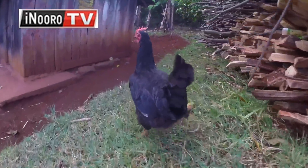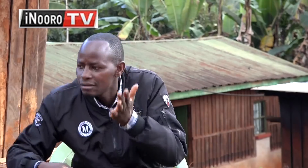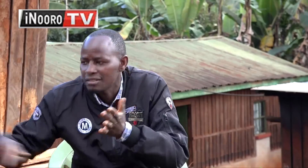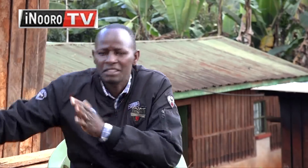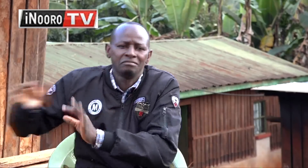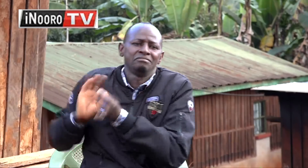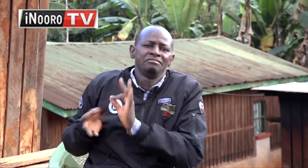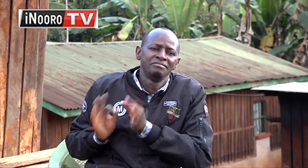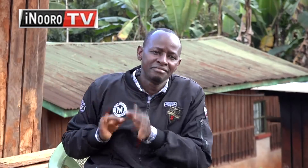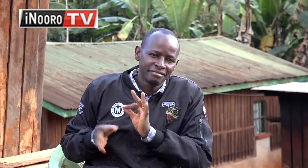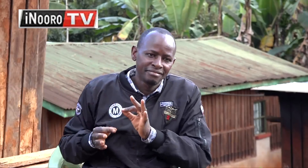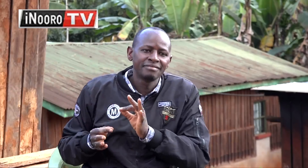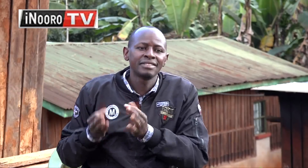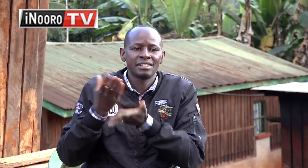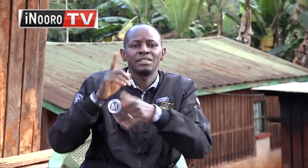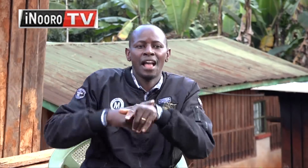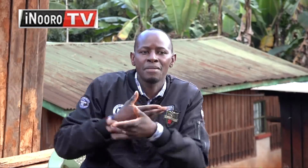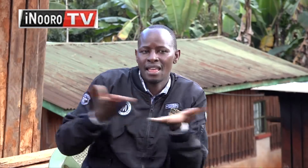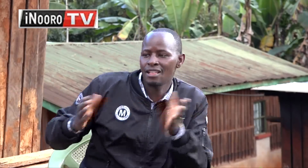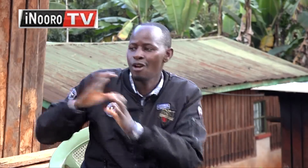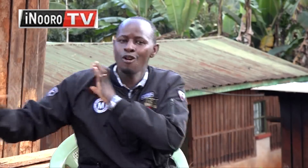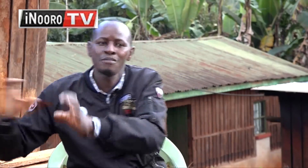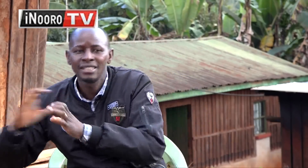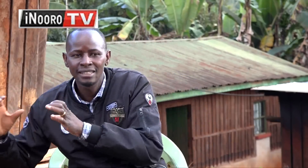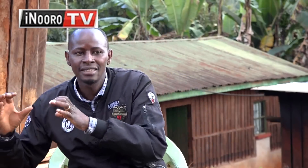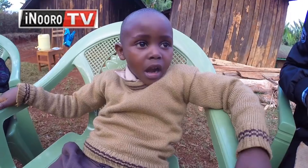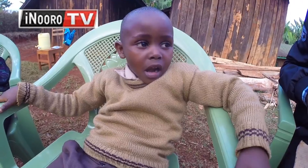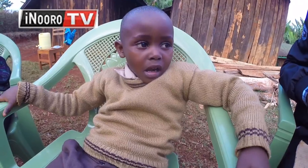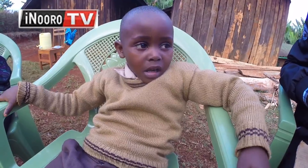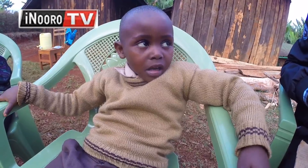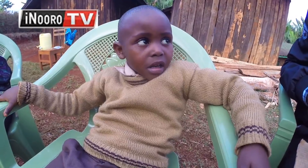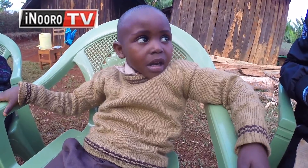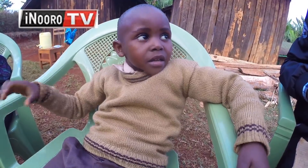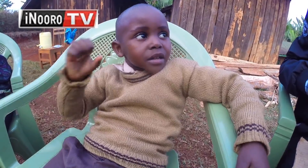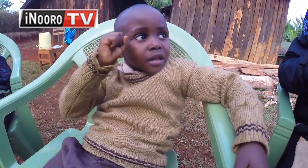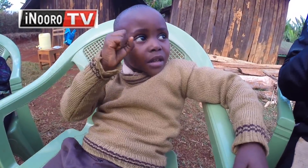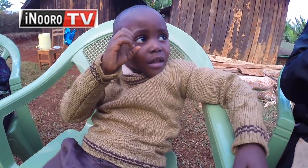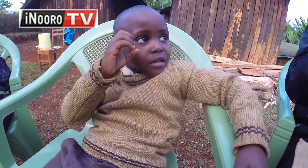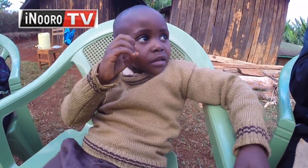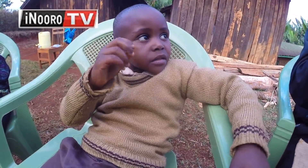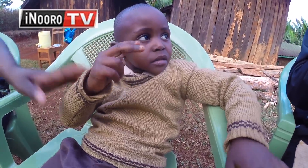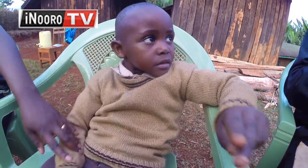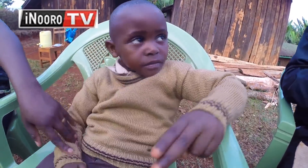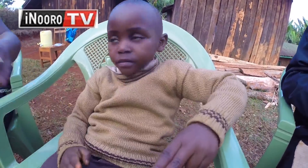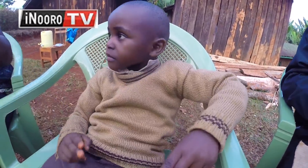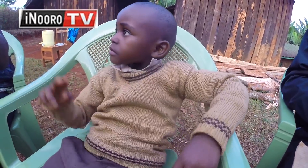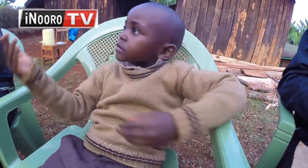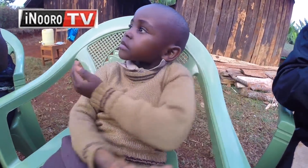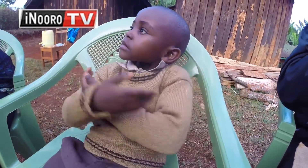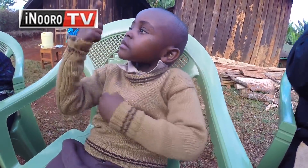ututeithagiriria tungikorwo turi na challenge kwaria nginya na neighbor ni atuteithagiriria ni tondu we ni akuhota kwaria